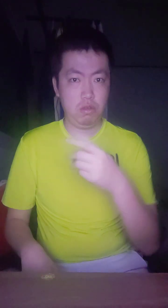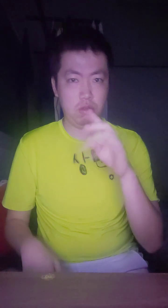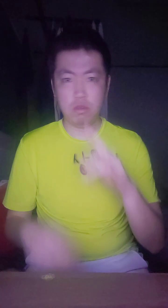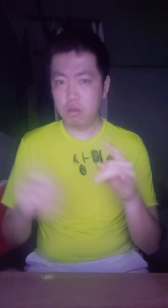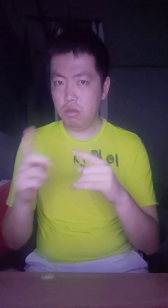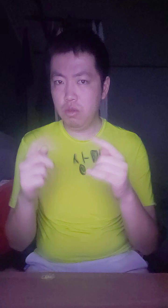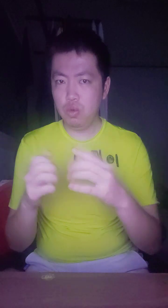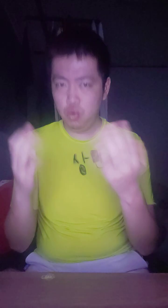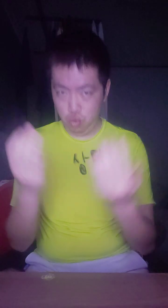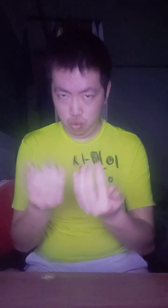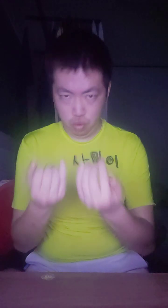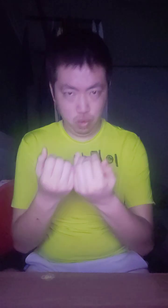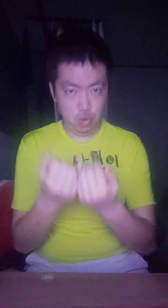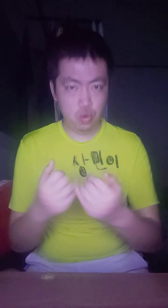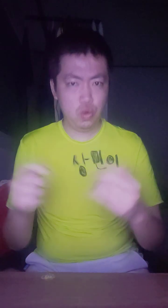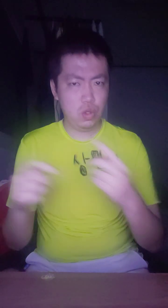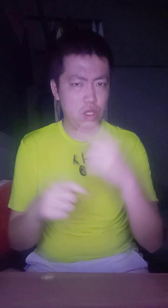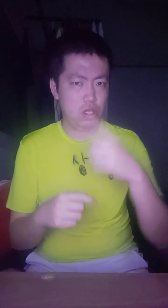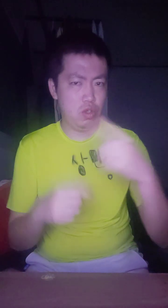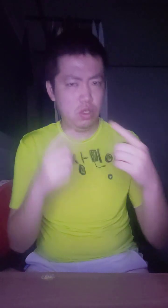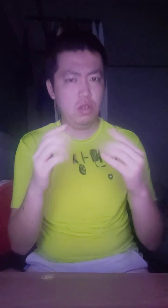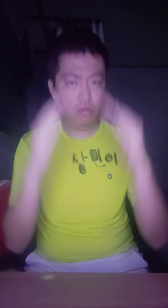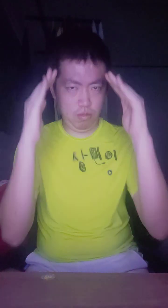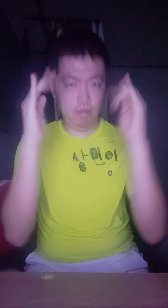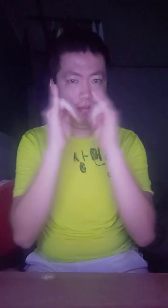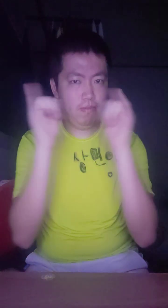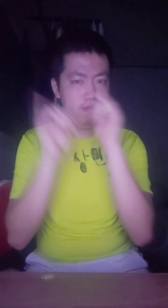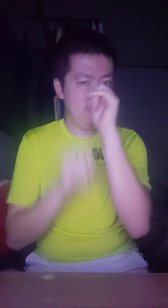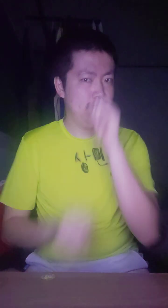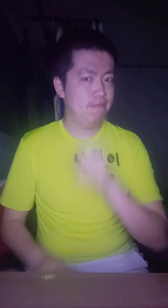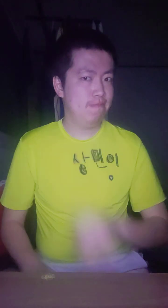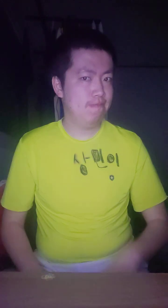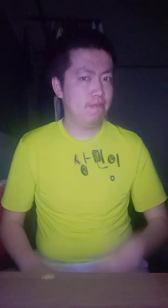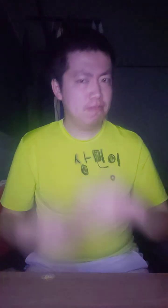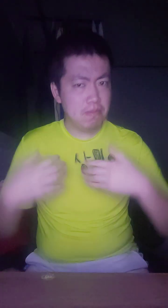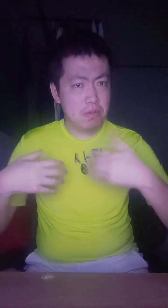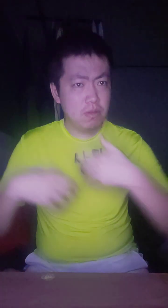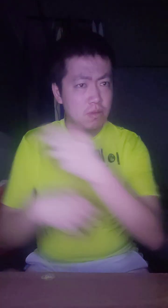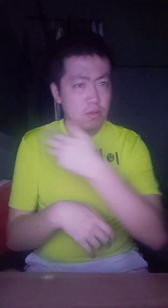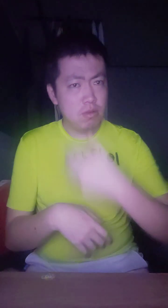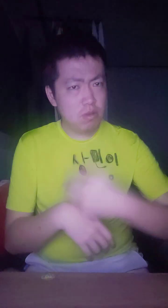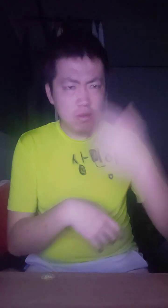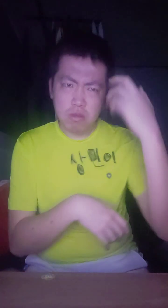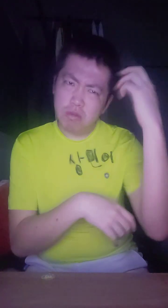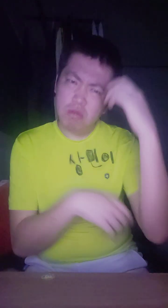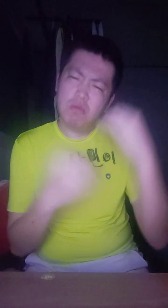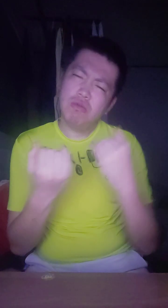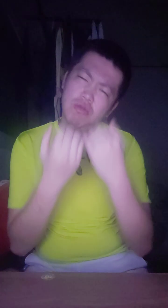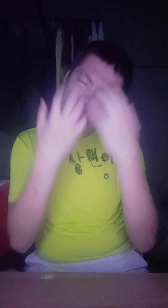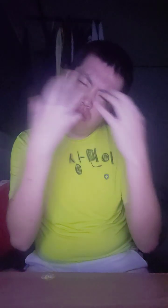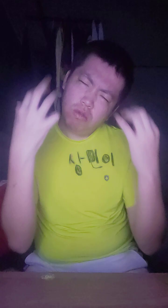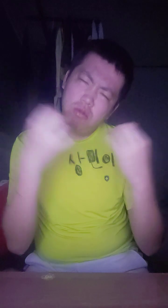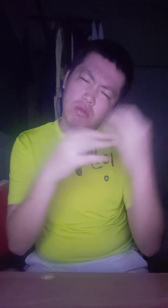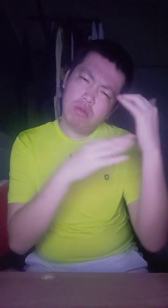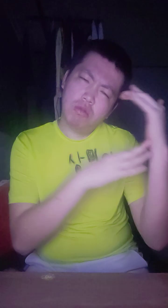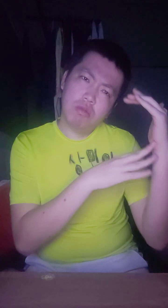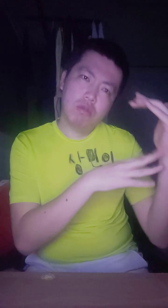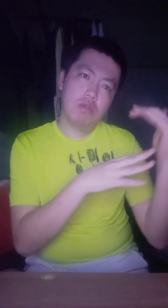넘게 중환자실에서 하루하루를 버티고 있습니다. 뇌 전체가 다 뿌옇게 되어 있어서 회복 가능성이